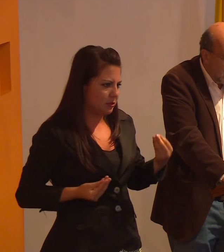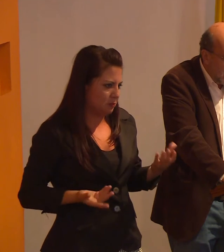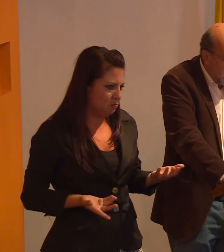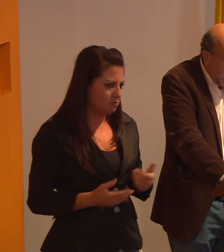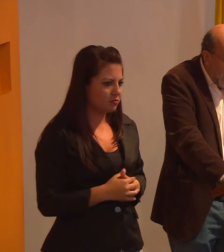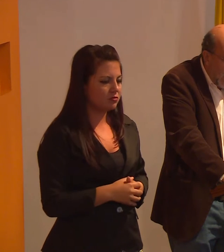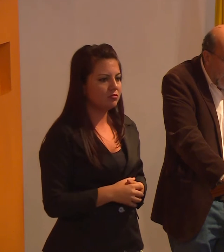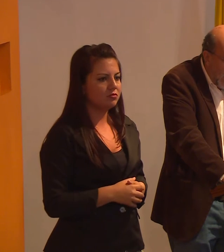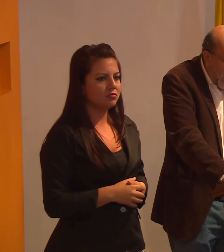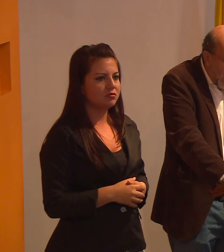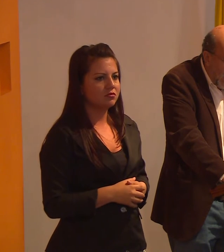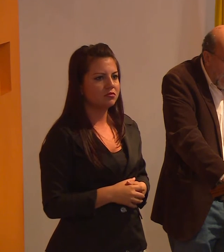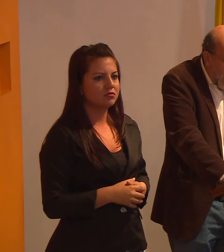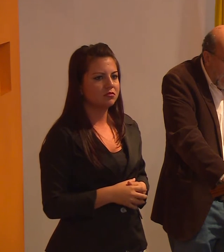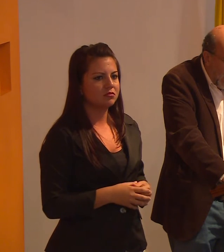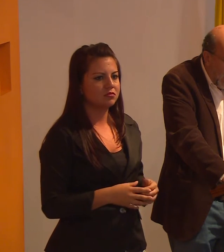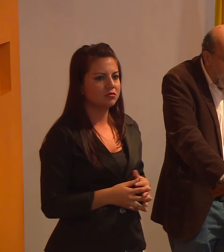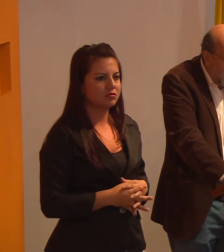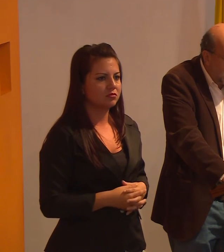tanto,